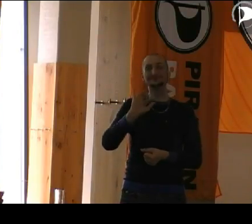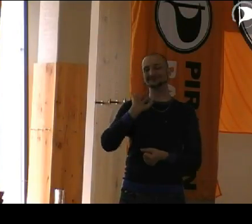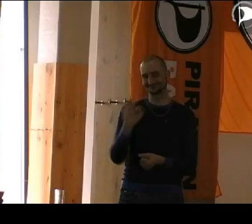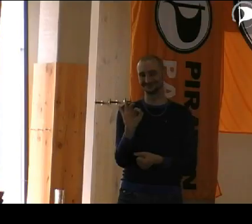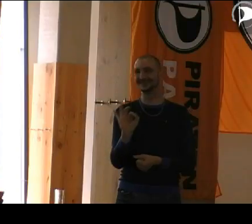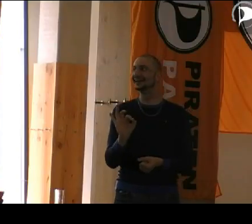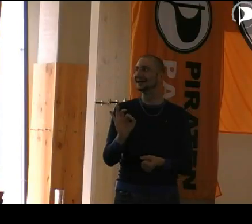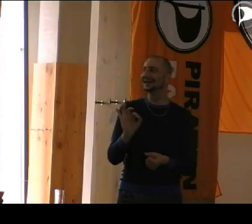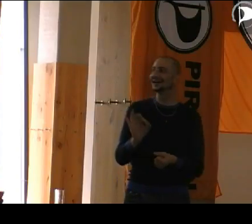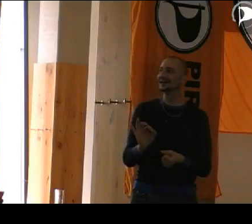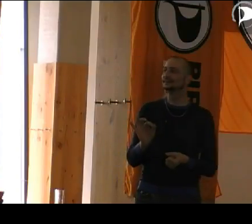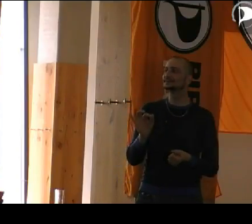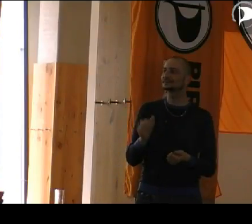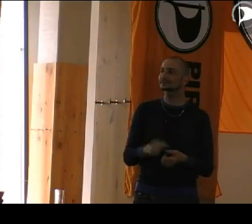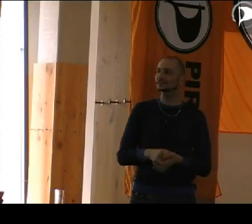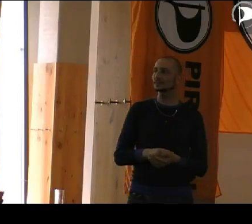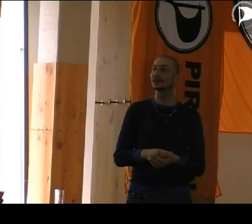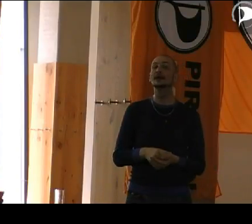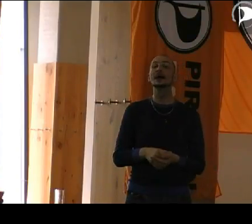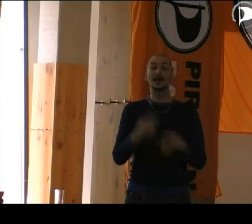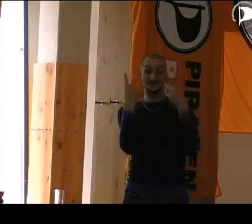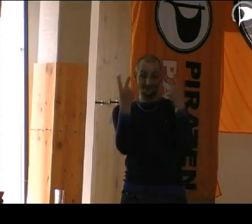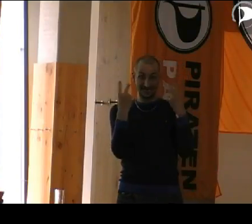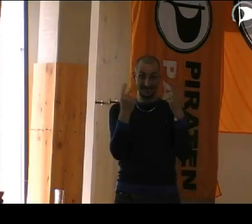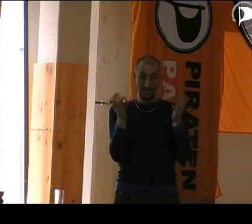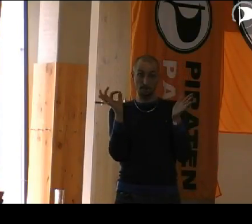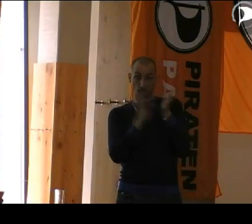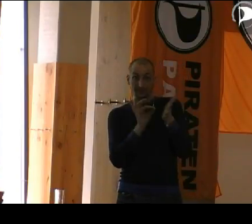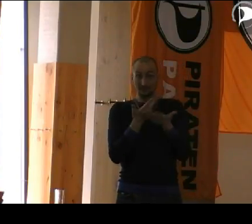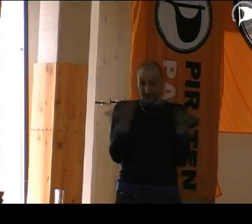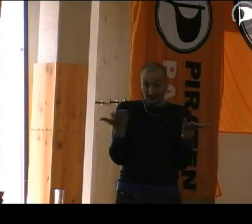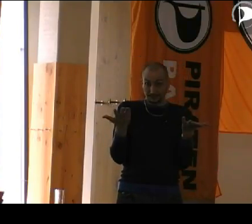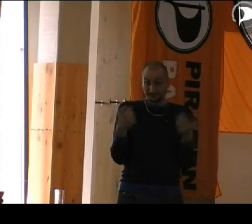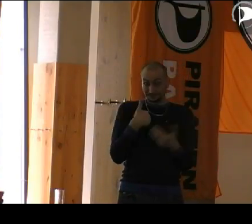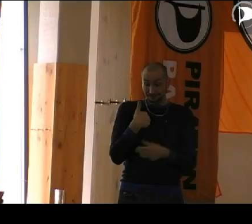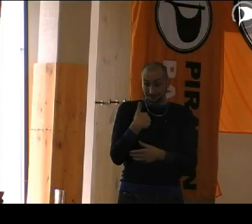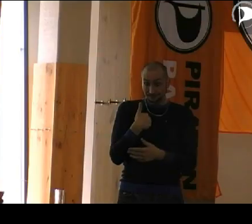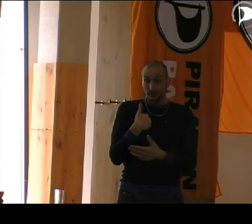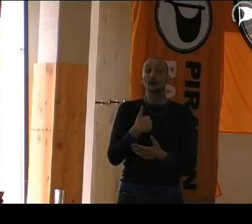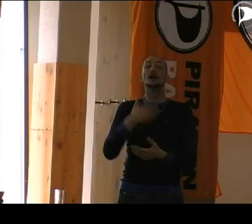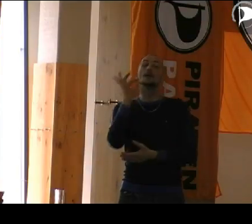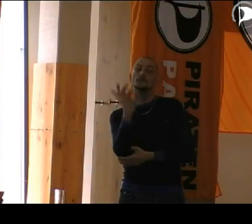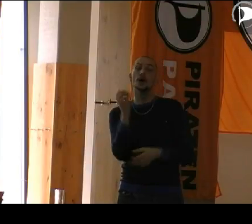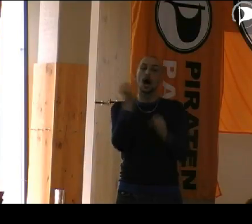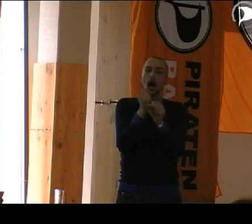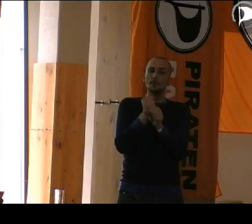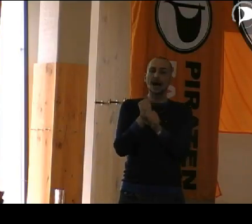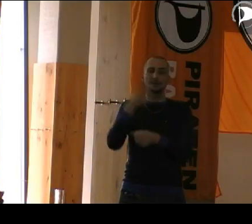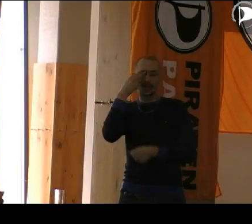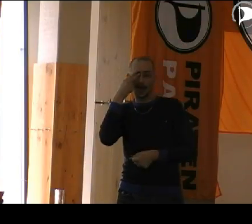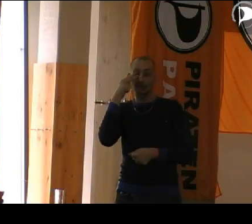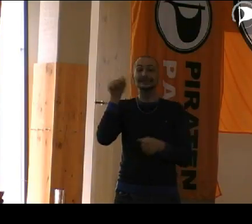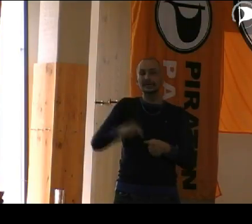ja das richtige punkte für mich sind die arbeiten am